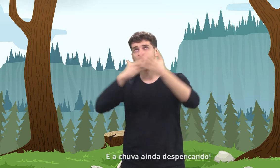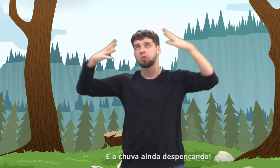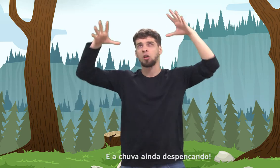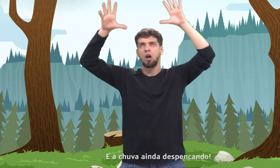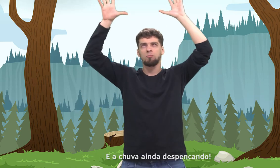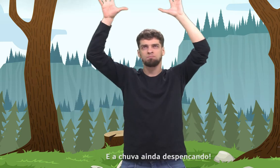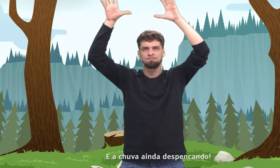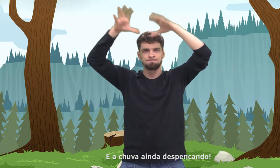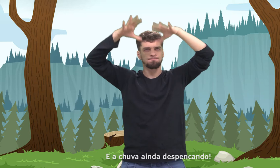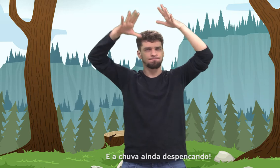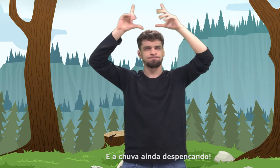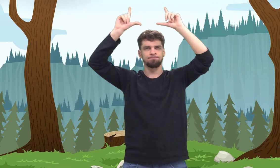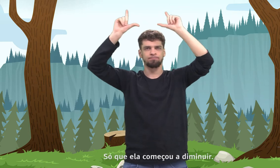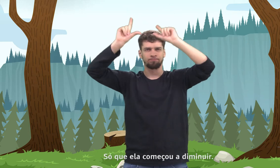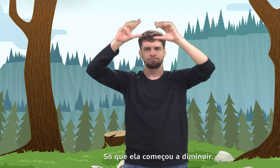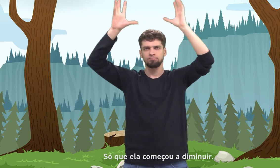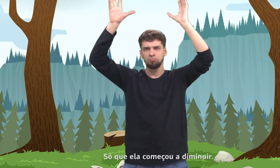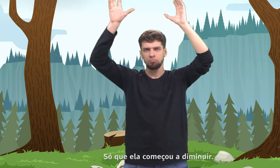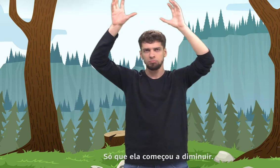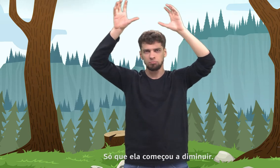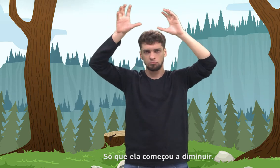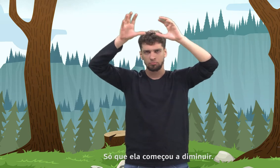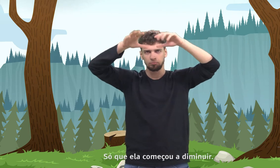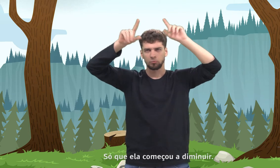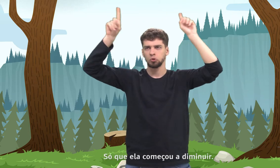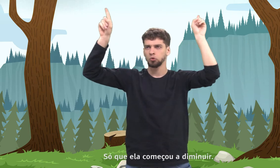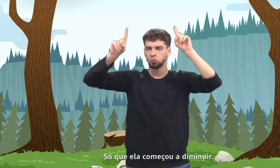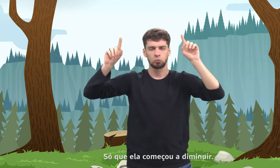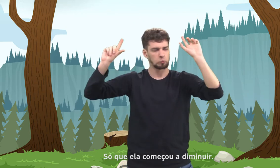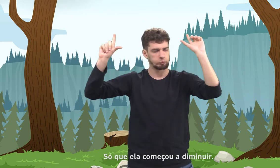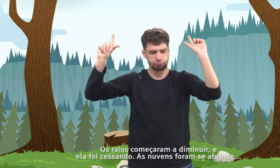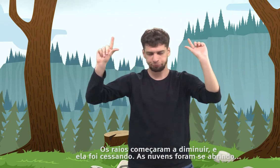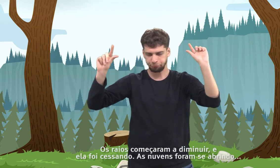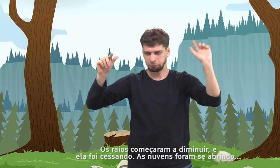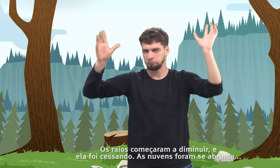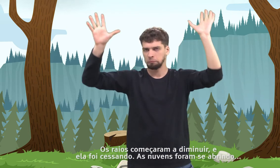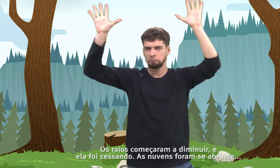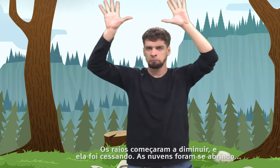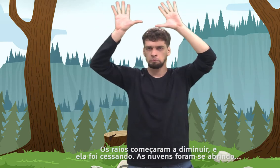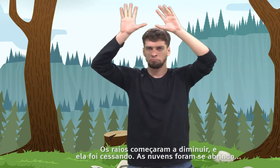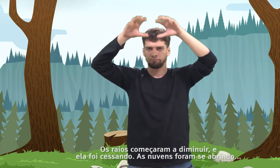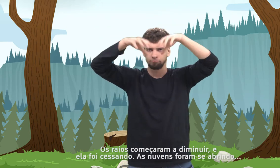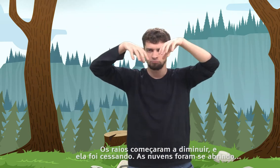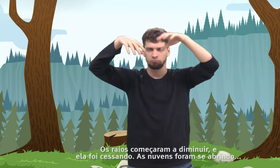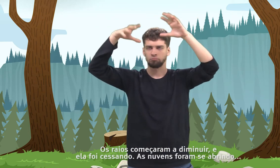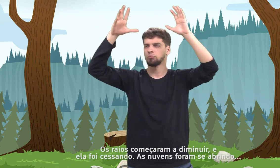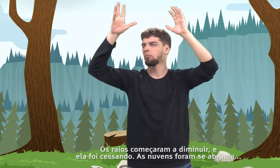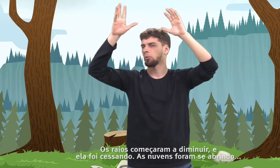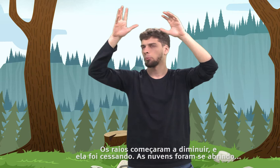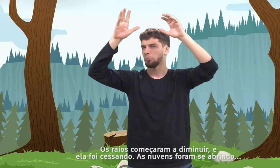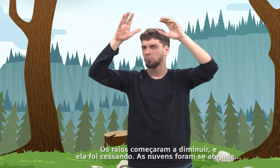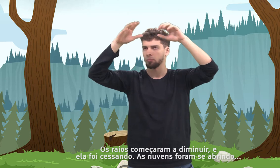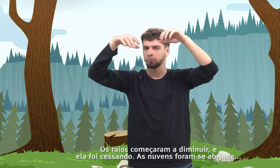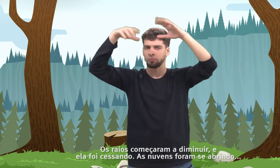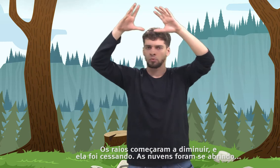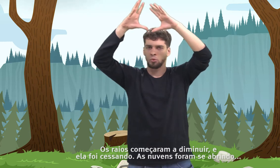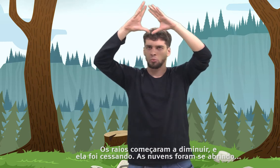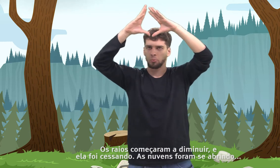despencando ainda só que ela começou a diminuir os raios começaram a diminuir e ela foi acessando as